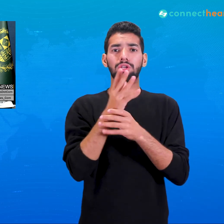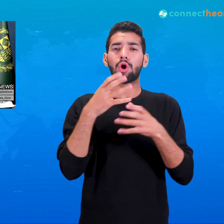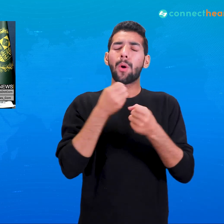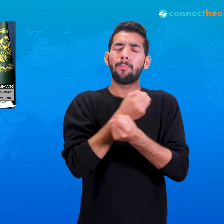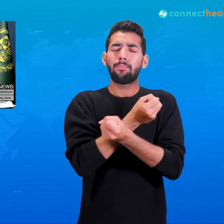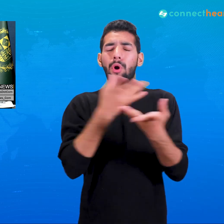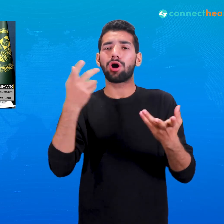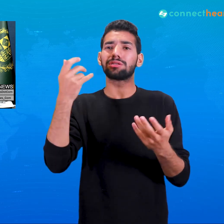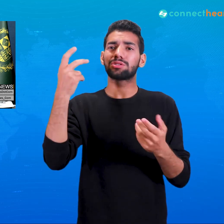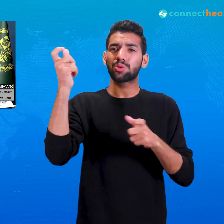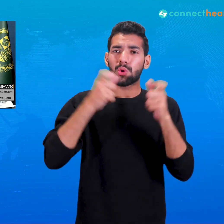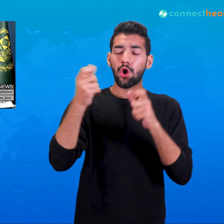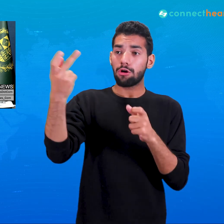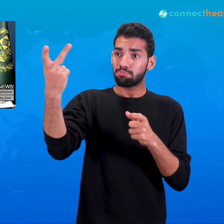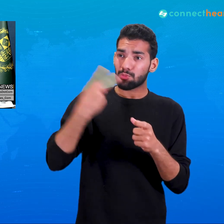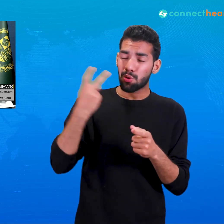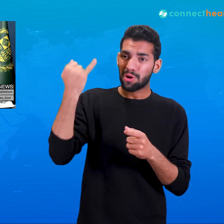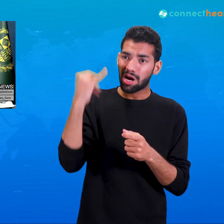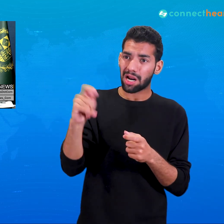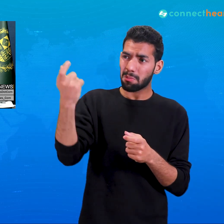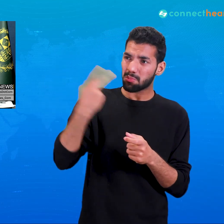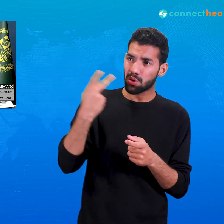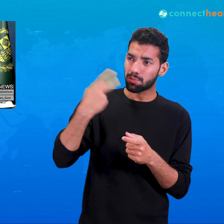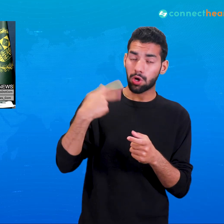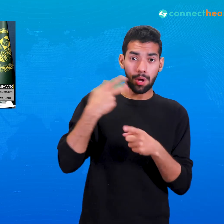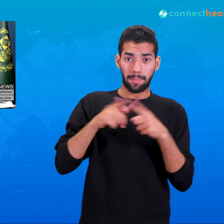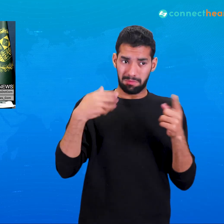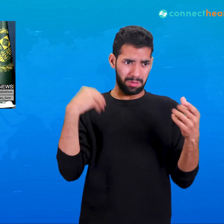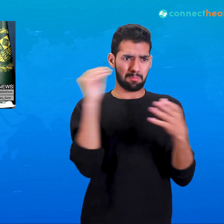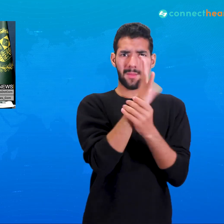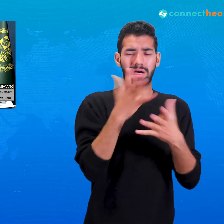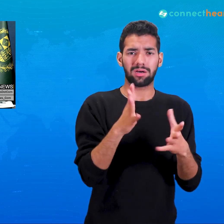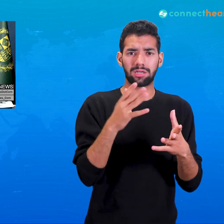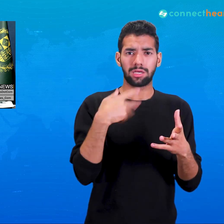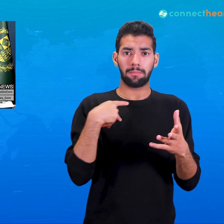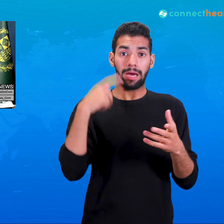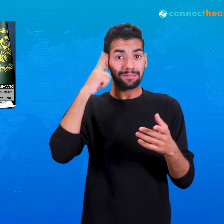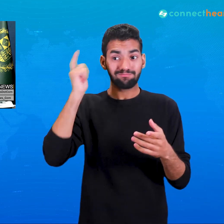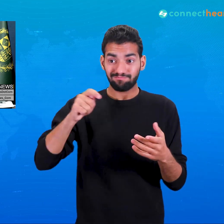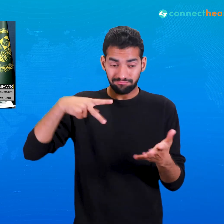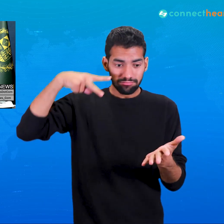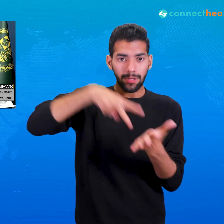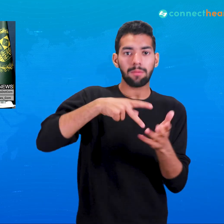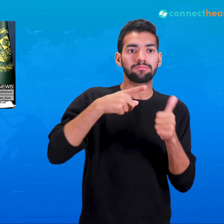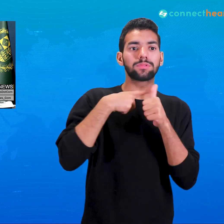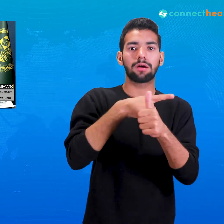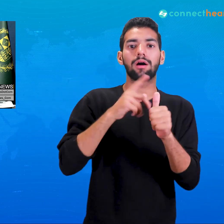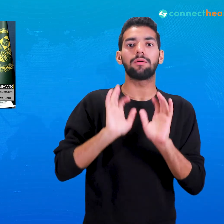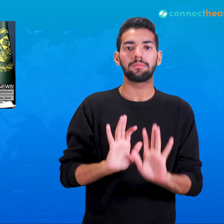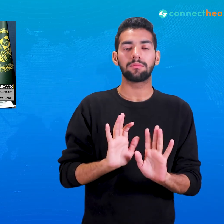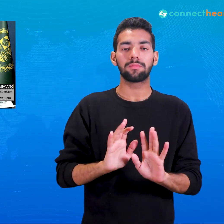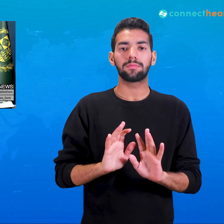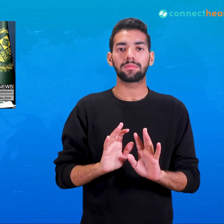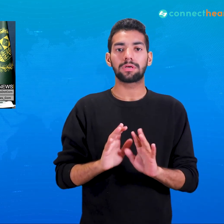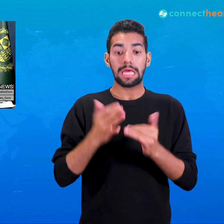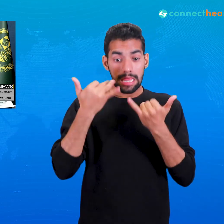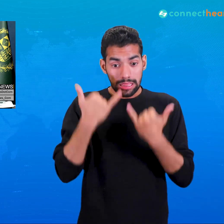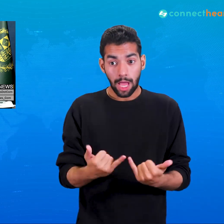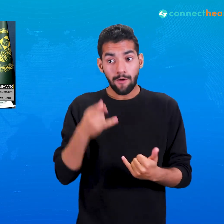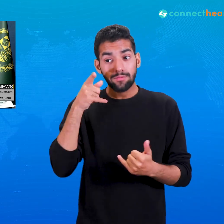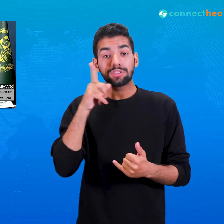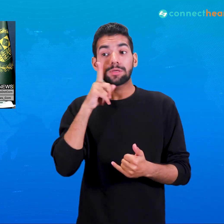رہے تھے؟ میرے اوپر انہوں نے الزام لگایا, میں نے عدالت پہ کھڑے ہو کے 8 مہینے ایک چیز جواب دی, میں تو باہر نہیں بھاگا. یہ کیوں باہر بھاگے ہوئے